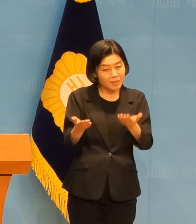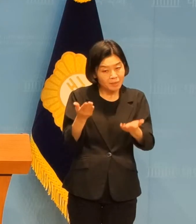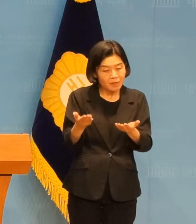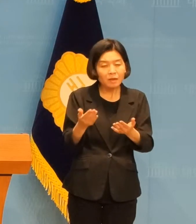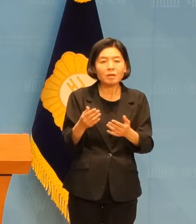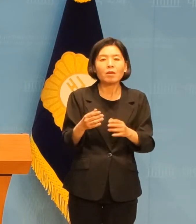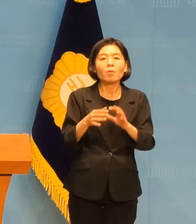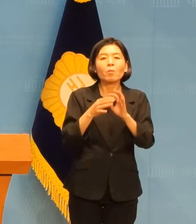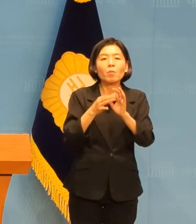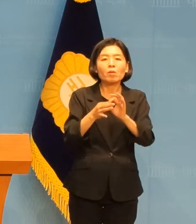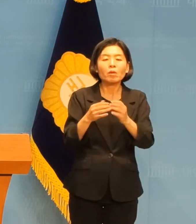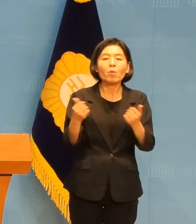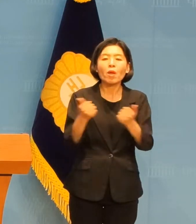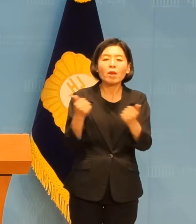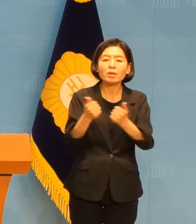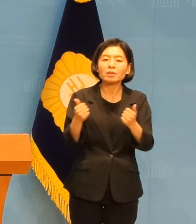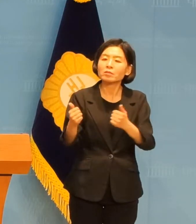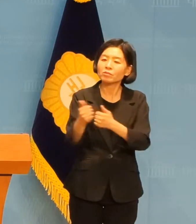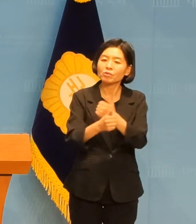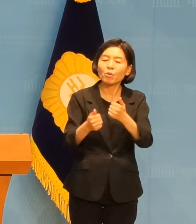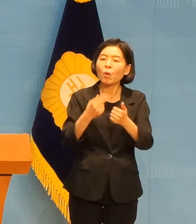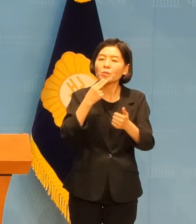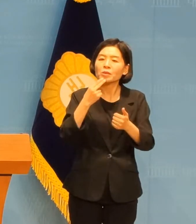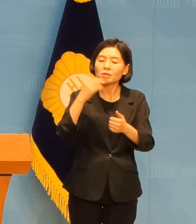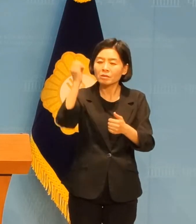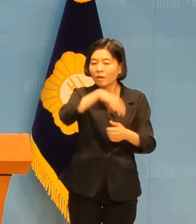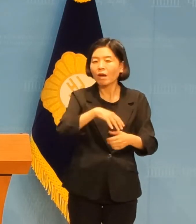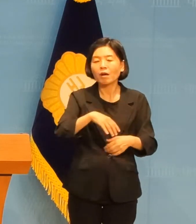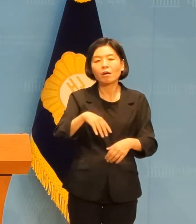심의위원회조차 열지 않고 상황을 방치했습니다.